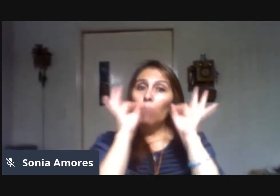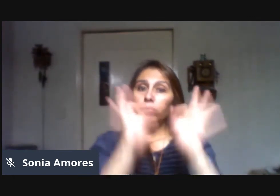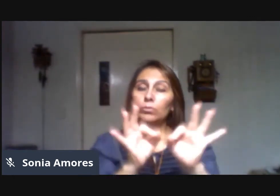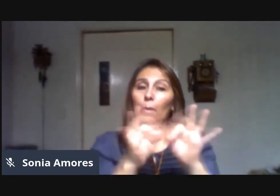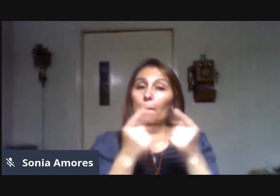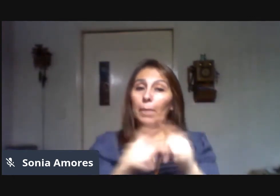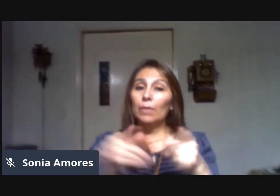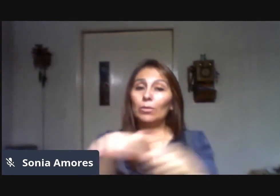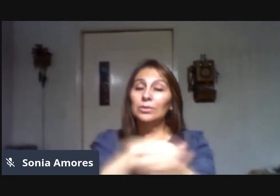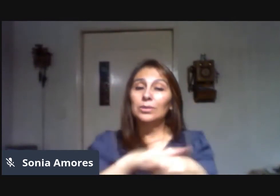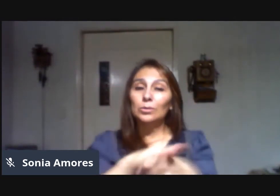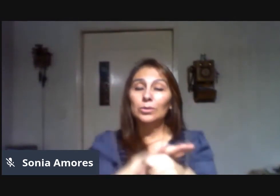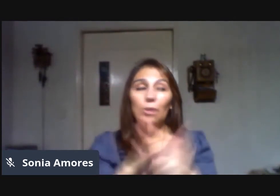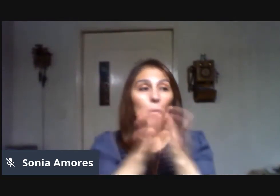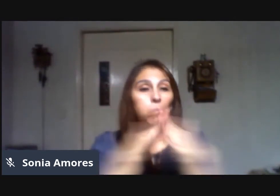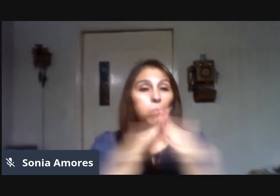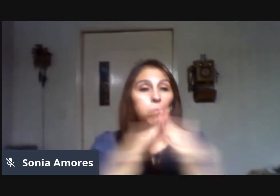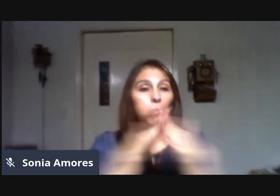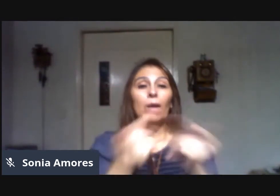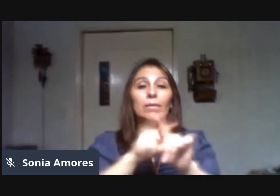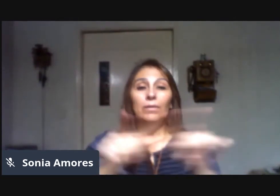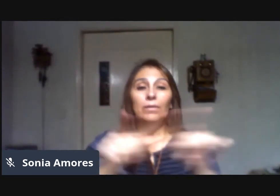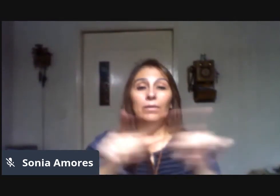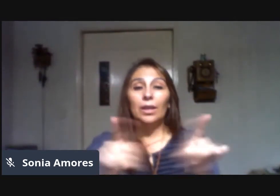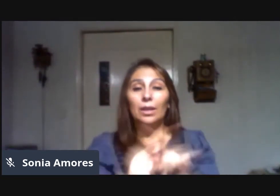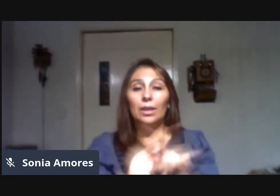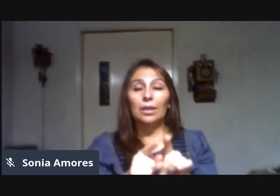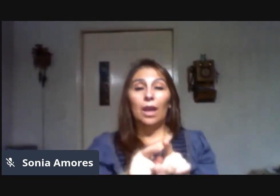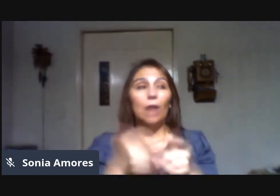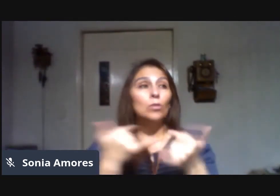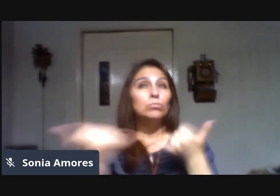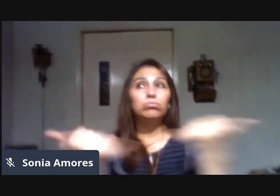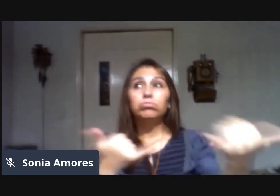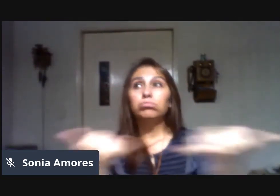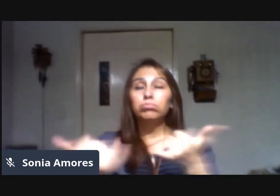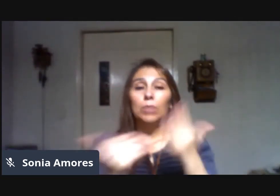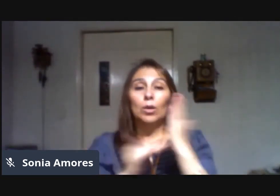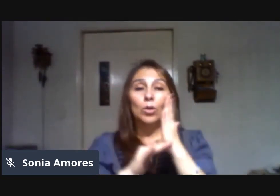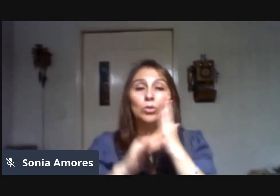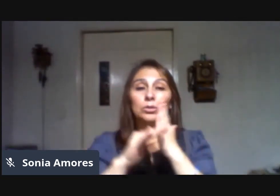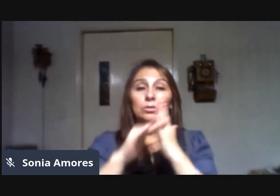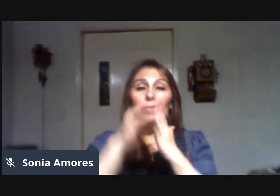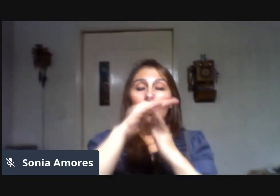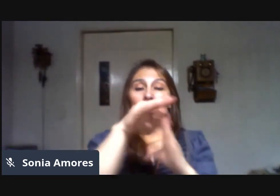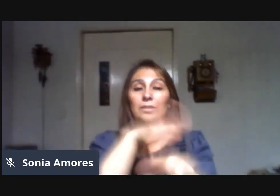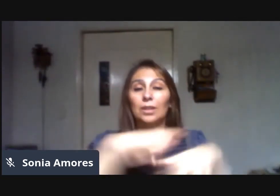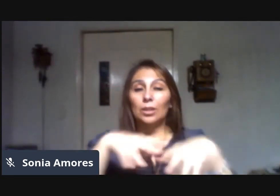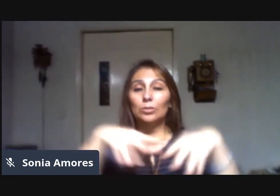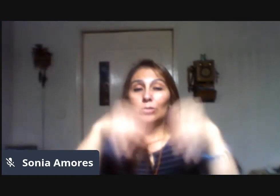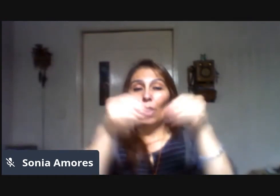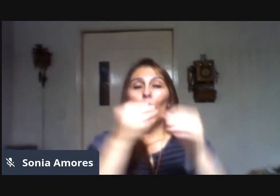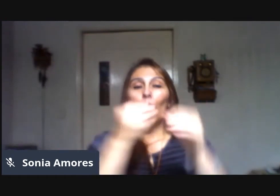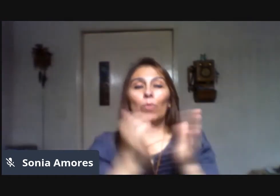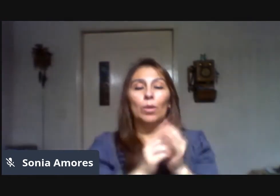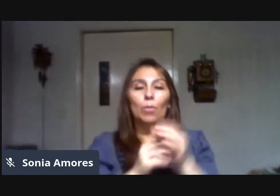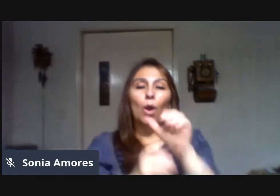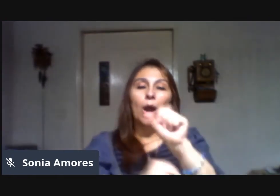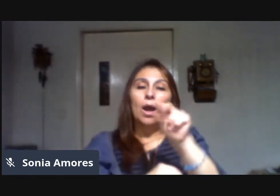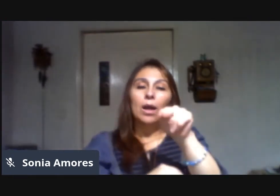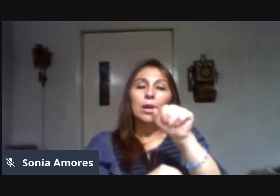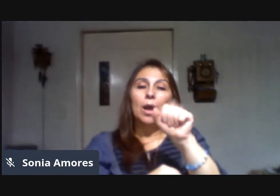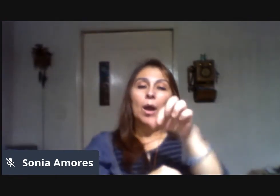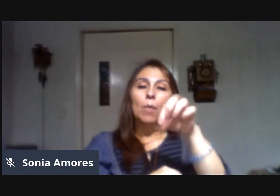diferentes a la mayoría de los sectores de la sociedad. ¿Y qué decir de los que no han podido regresar de Anapoima porque no tienen avión o